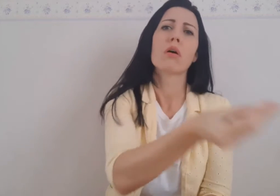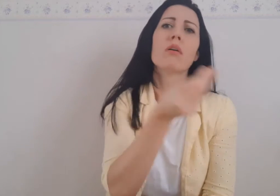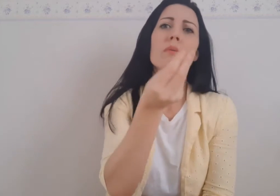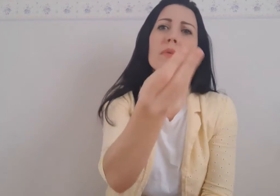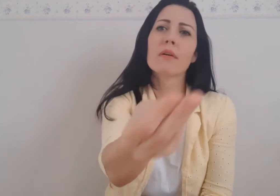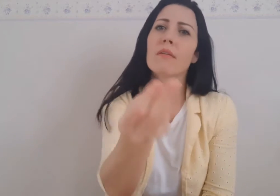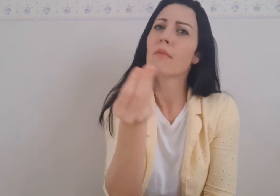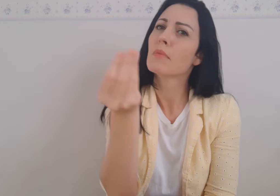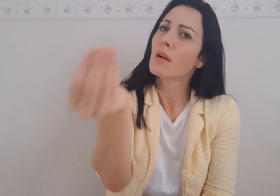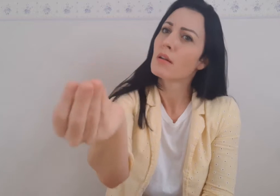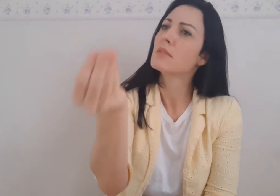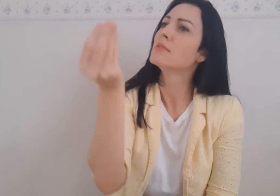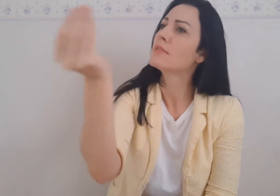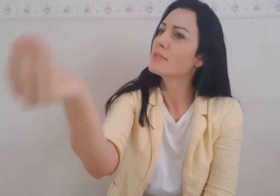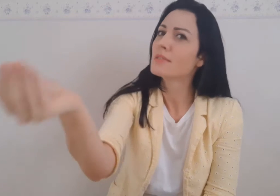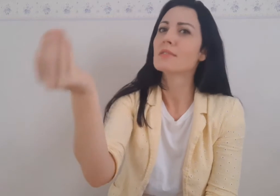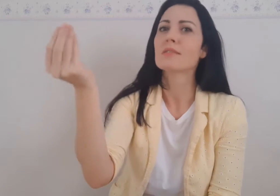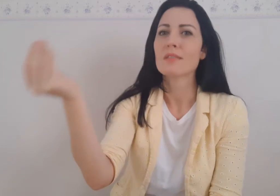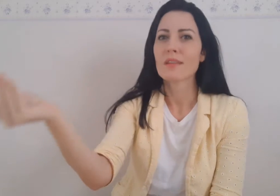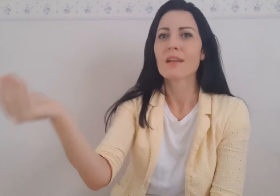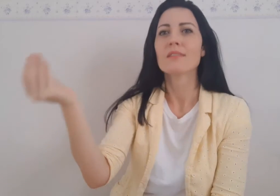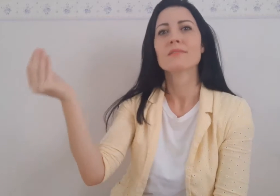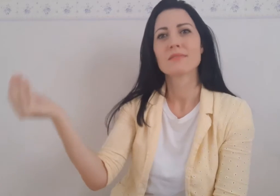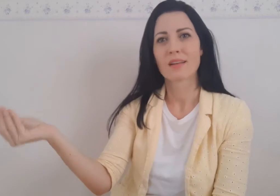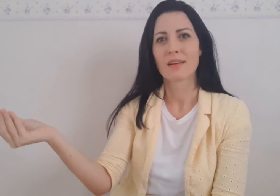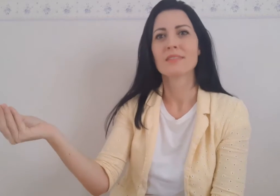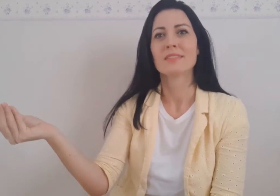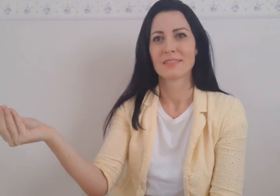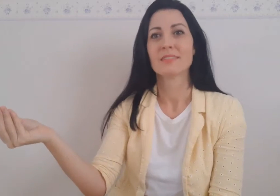ele, eu distribuo para vocês.